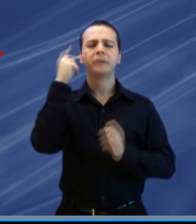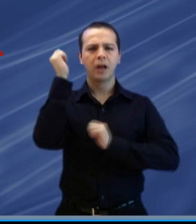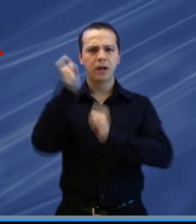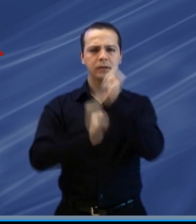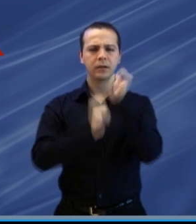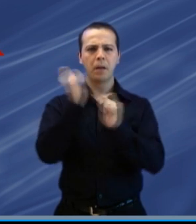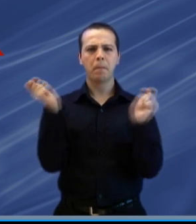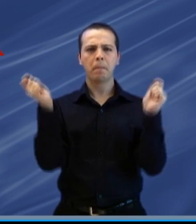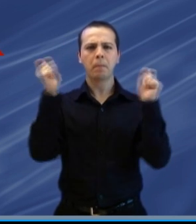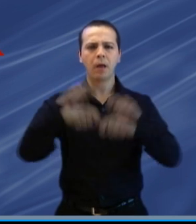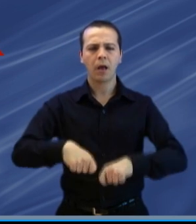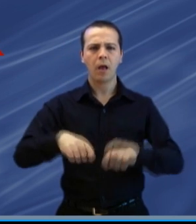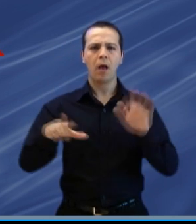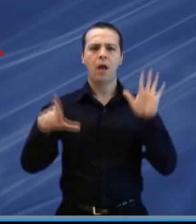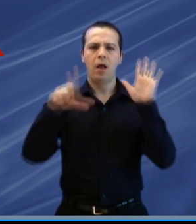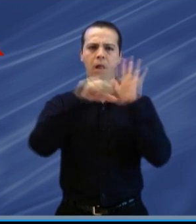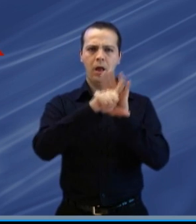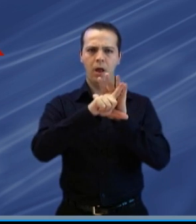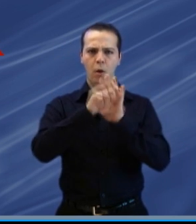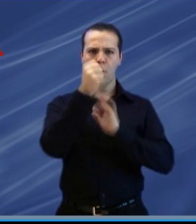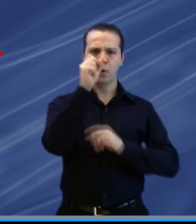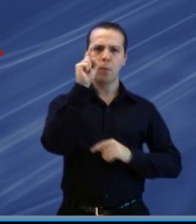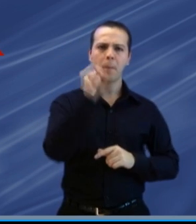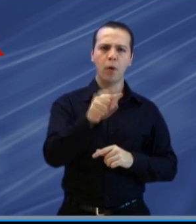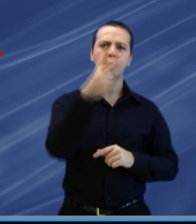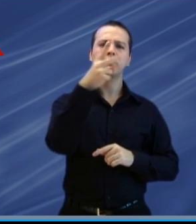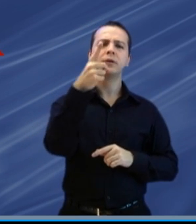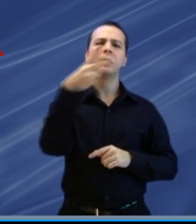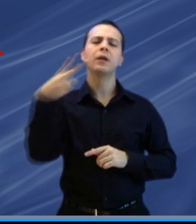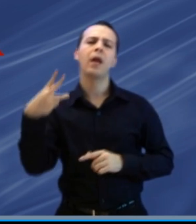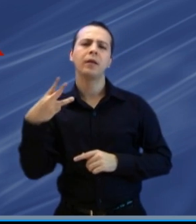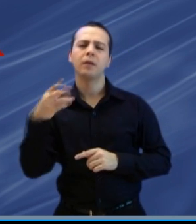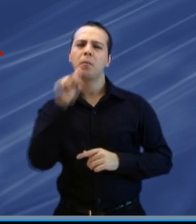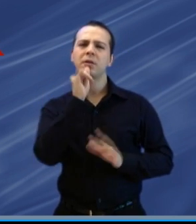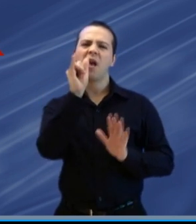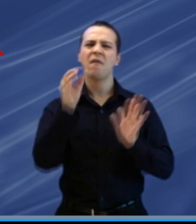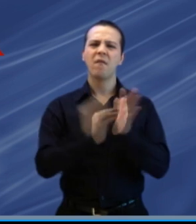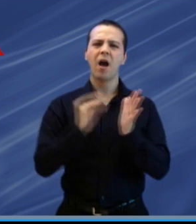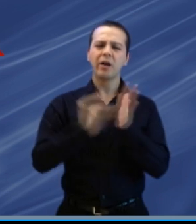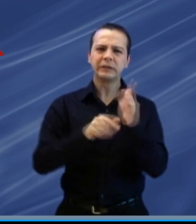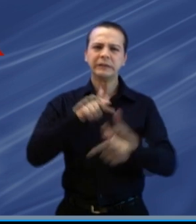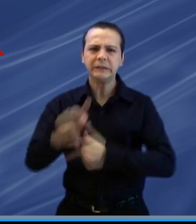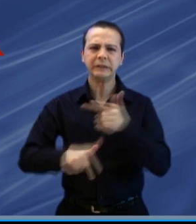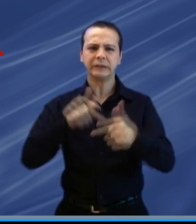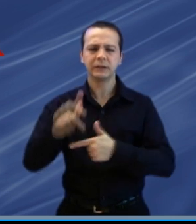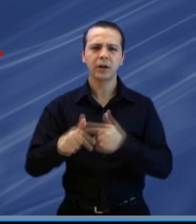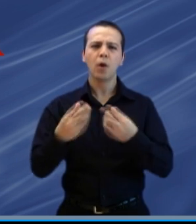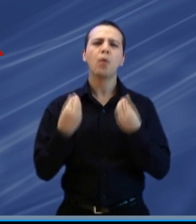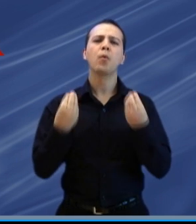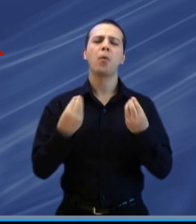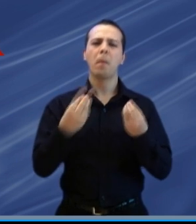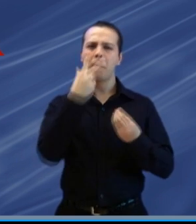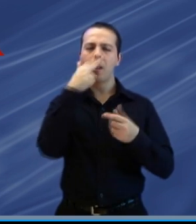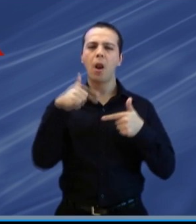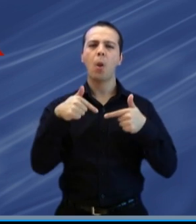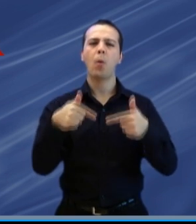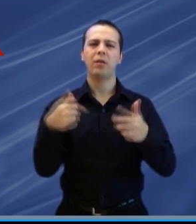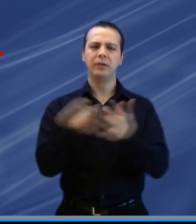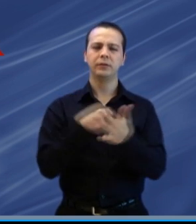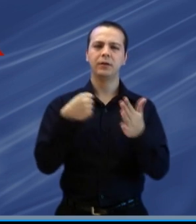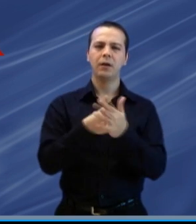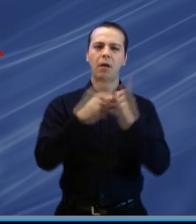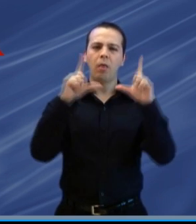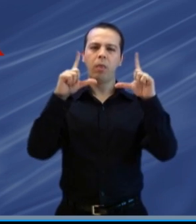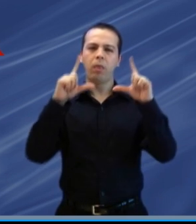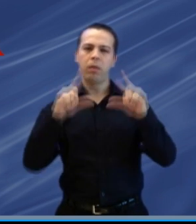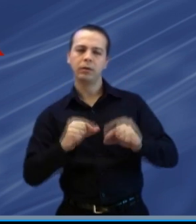não atenda a essa lei 8.213 por falta de mão de obra, isso não vai enfraquecer essa luta? Com